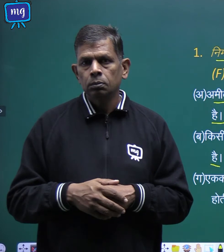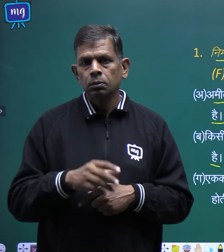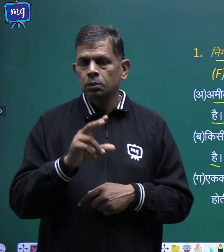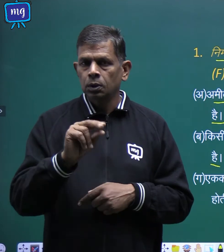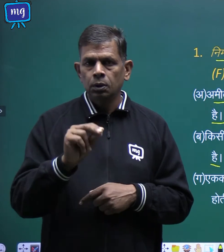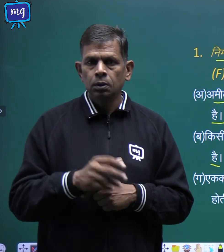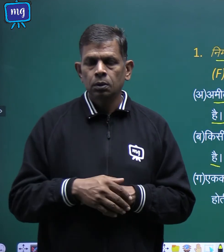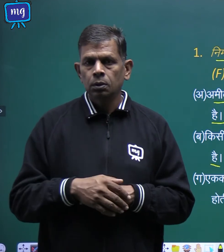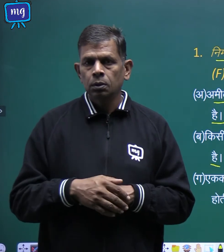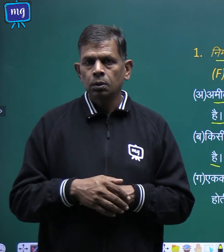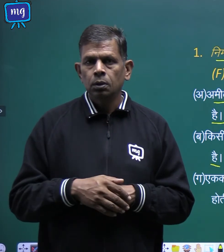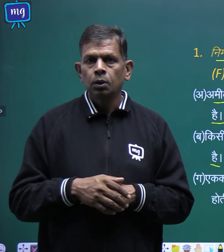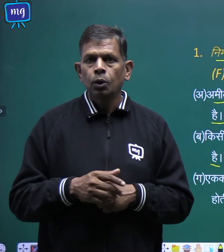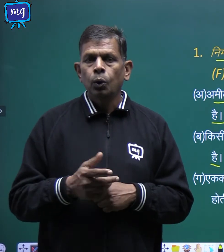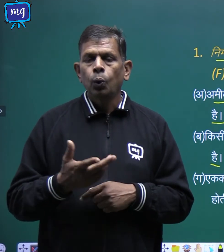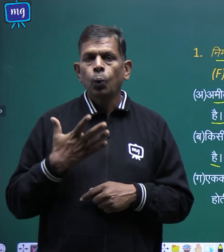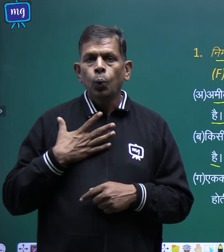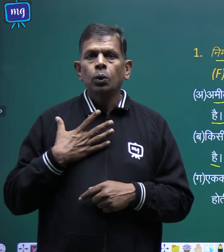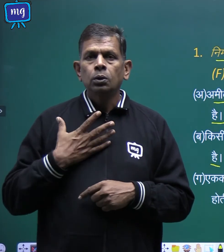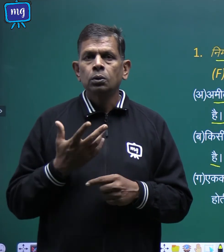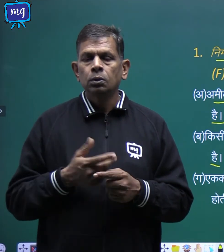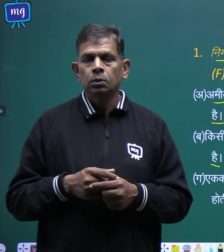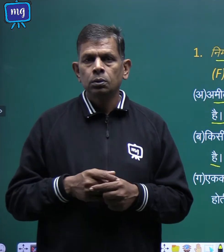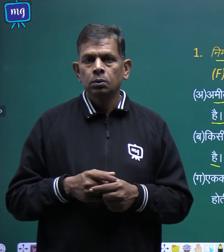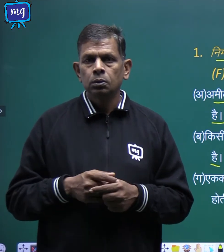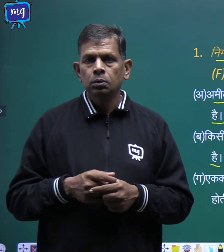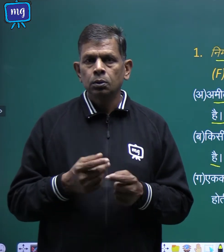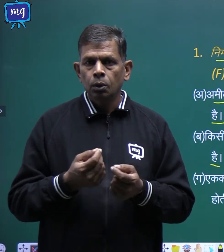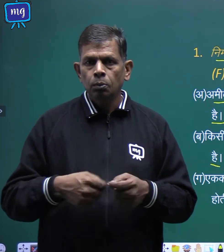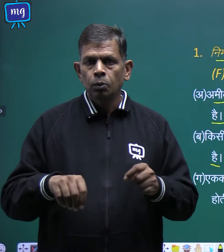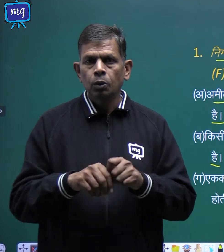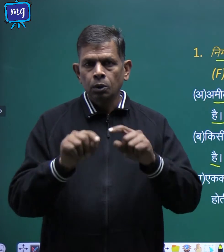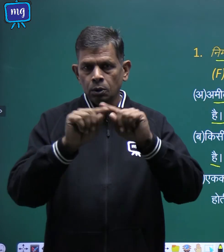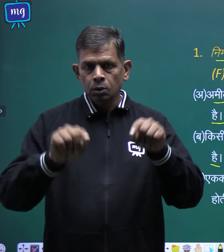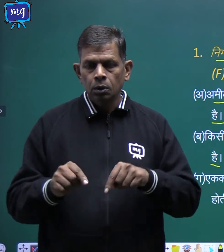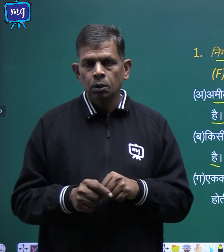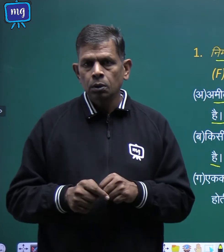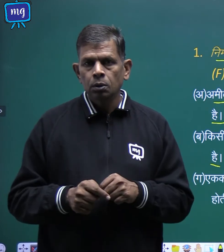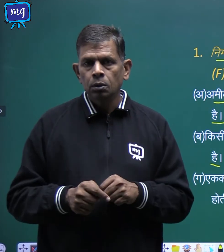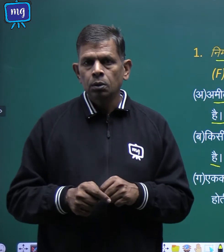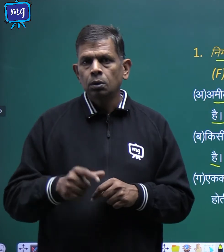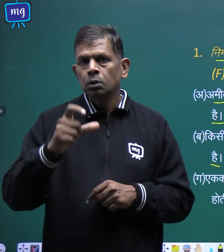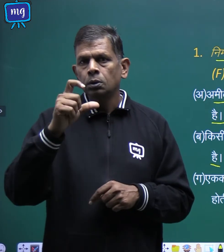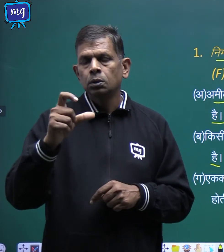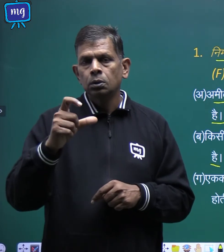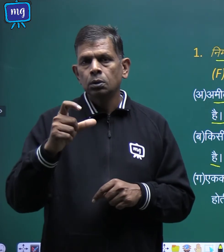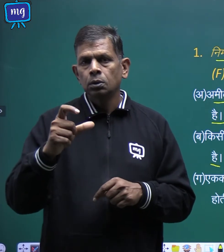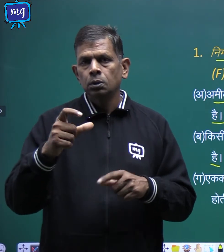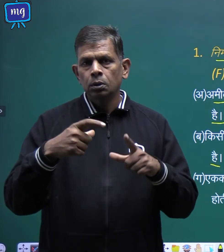नहीं, किसी जीव की मूल संरचना कोशिका होती